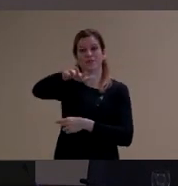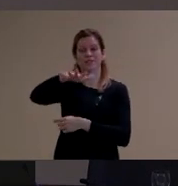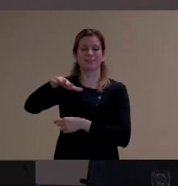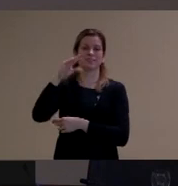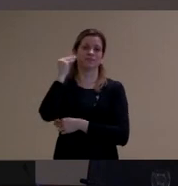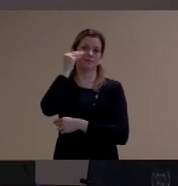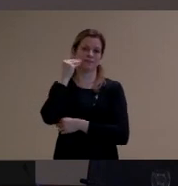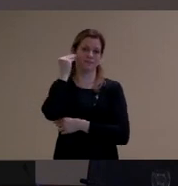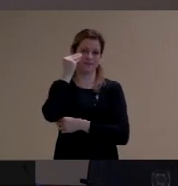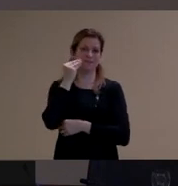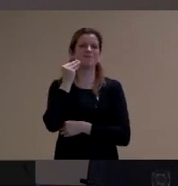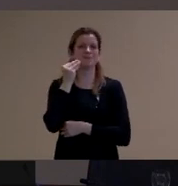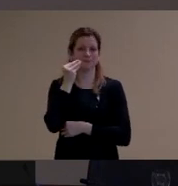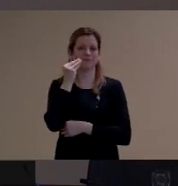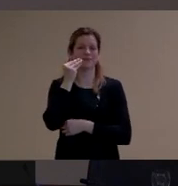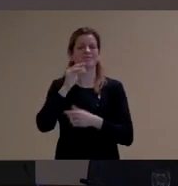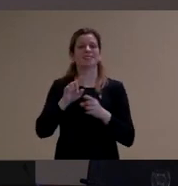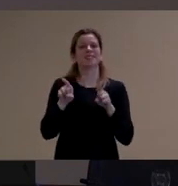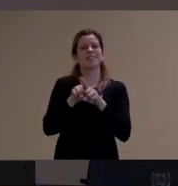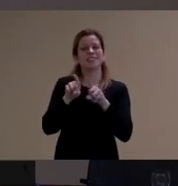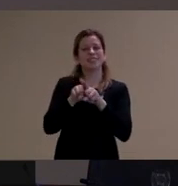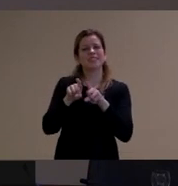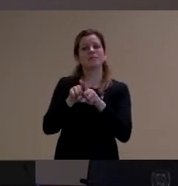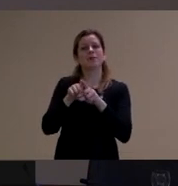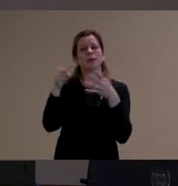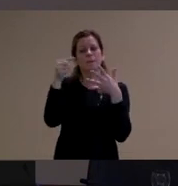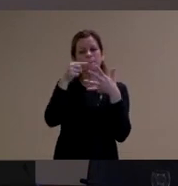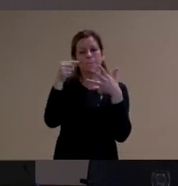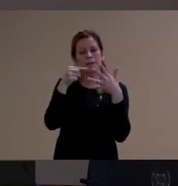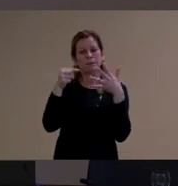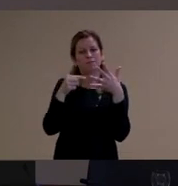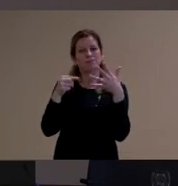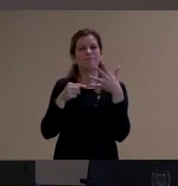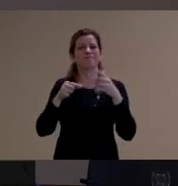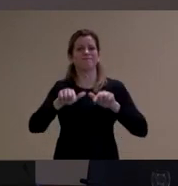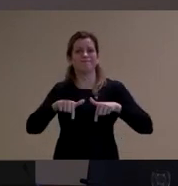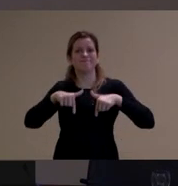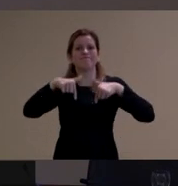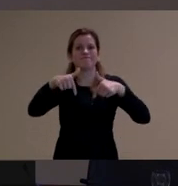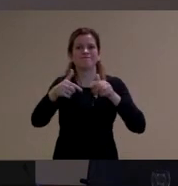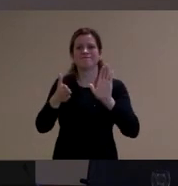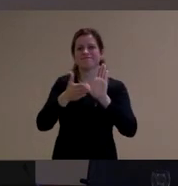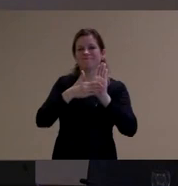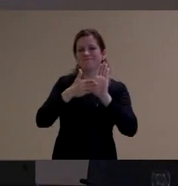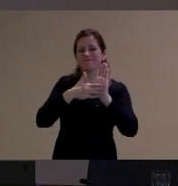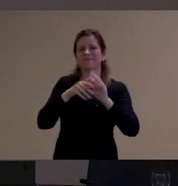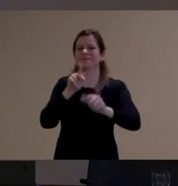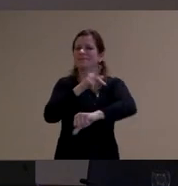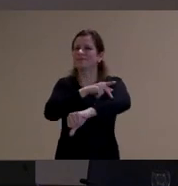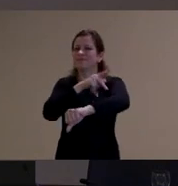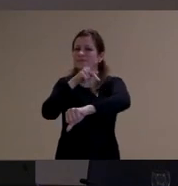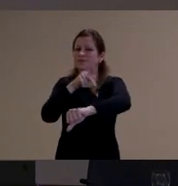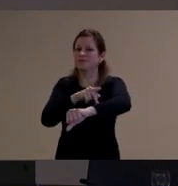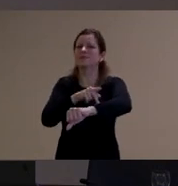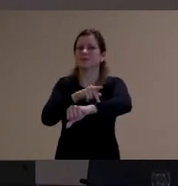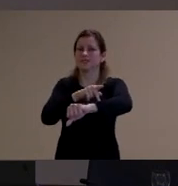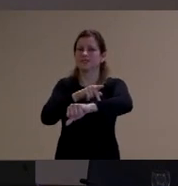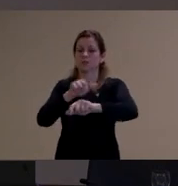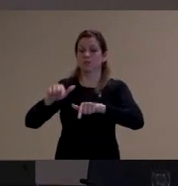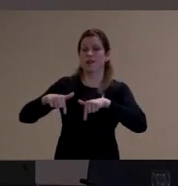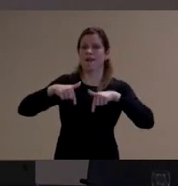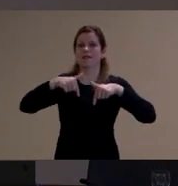e contabilizamos também os indicativos ações e propostas educativas pedagógicas para ação